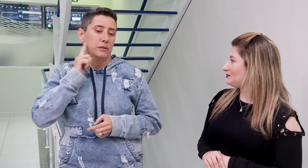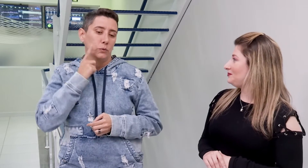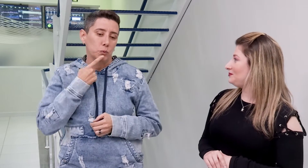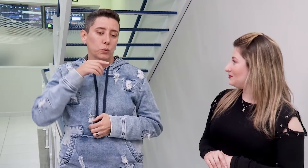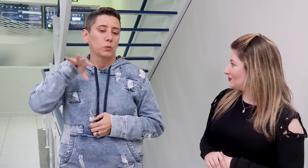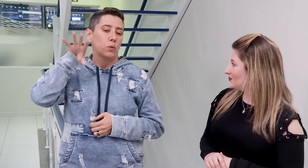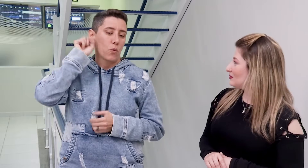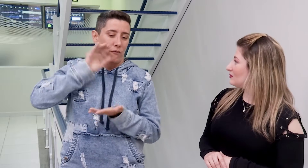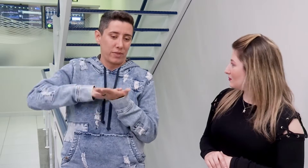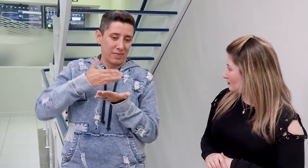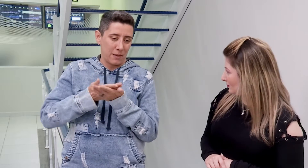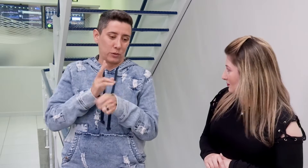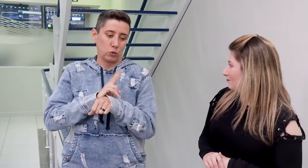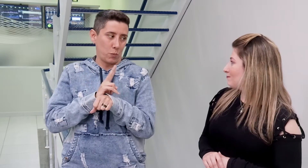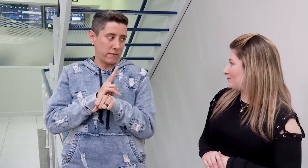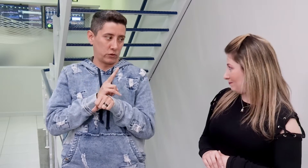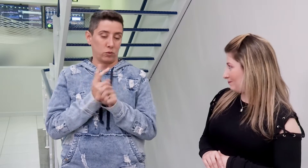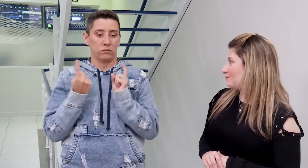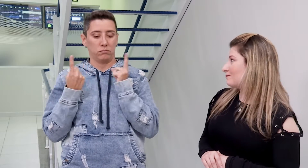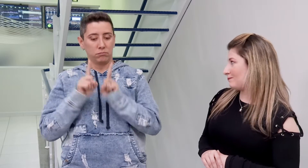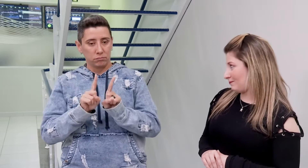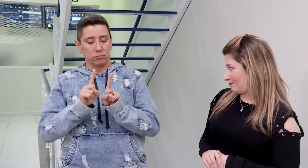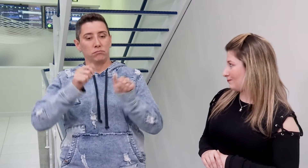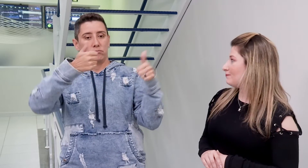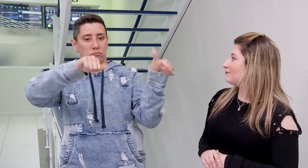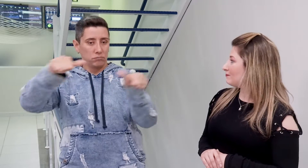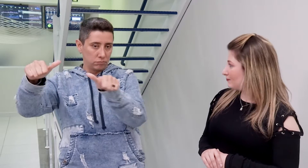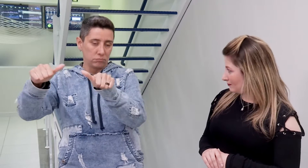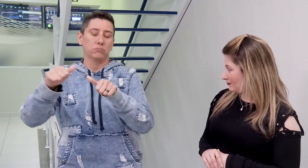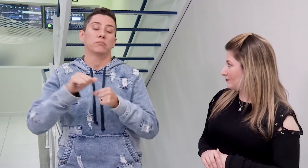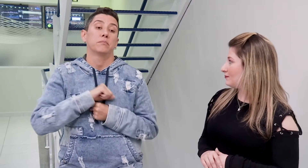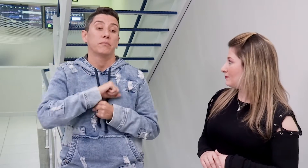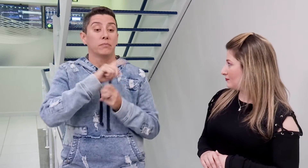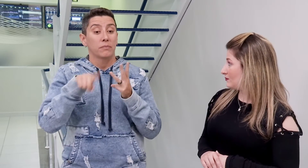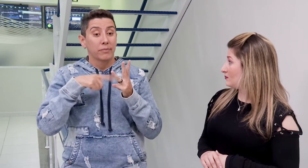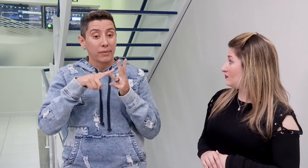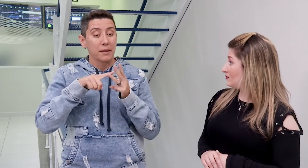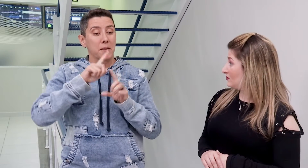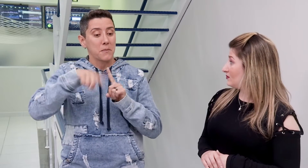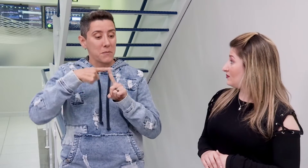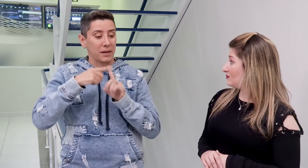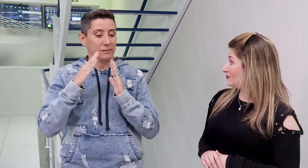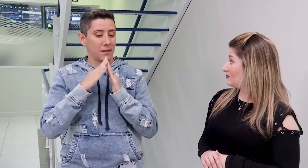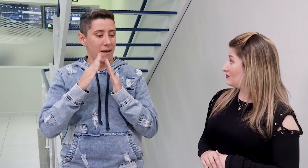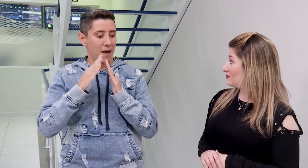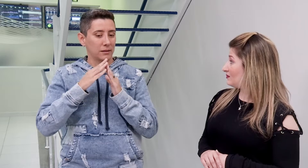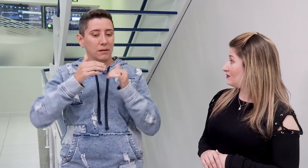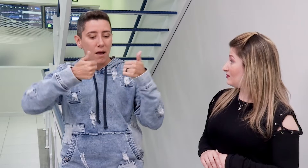entrevista, existe uma banca de surdos que avaliam também a fluência desses profissionais,